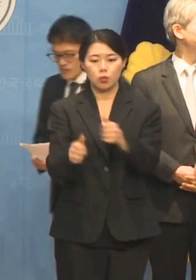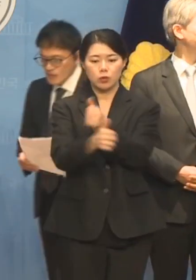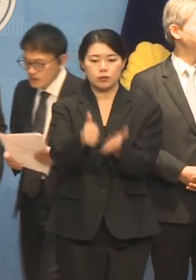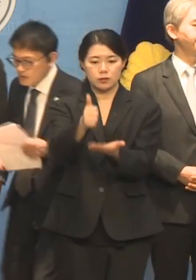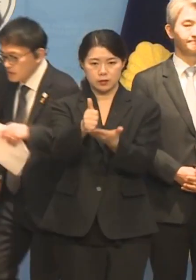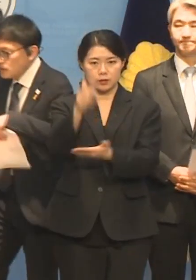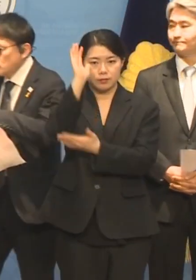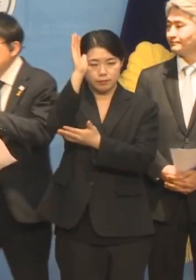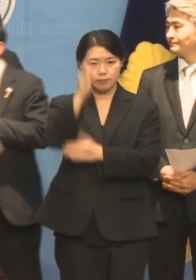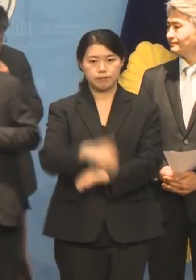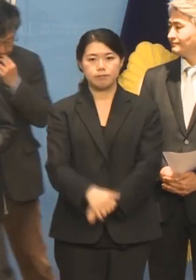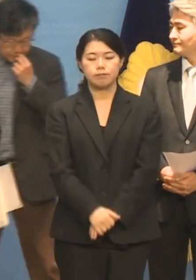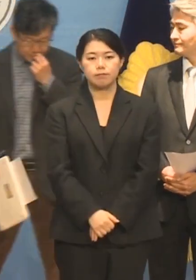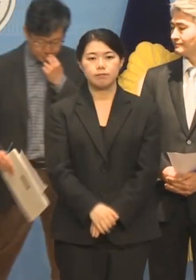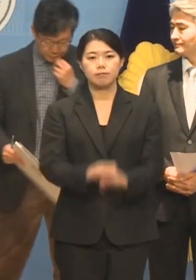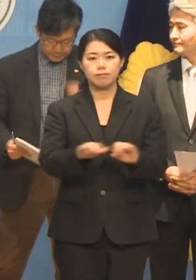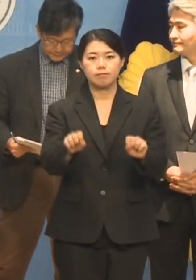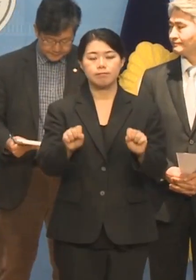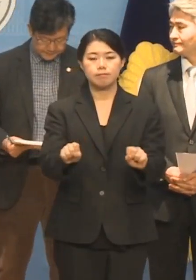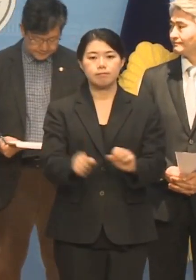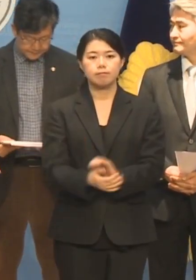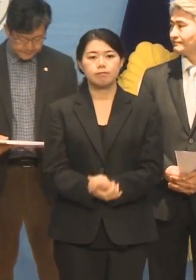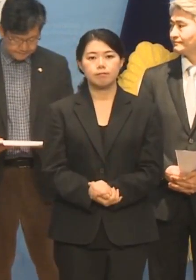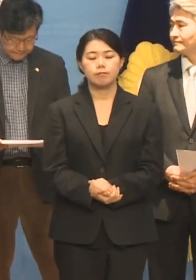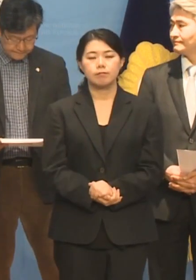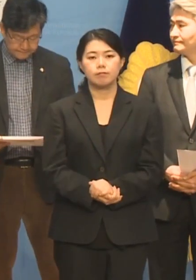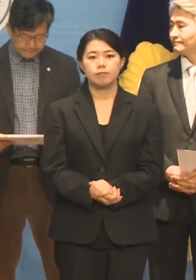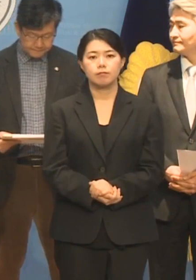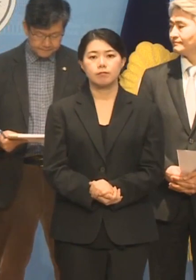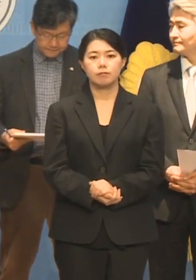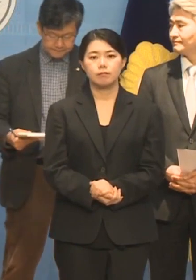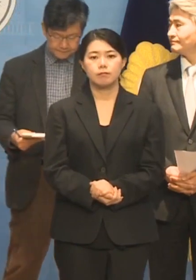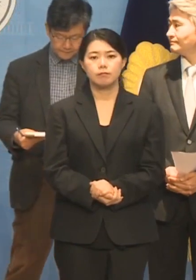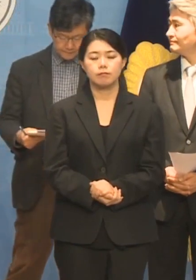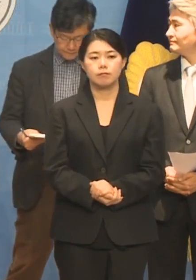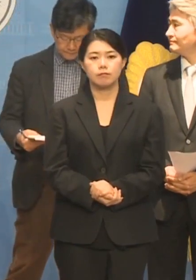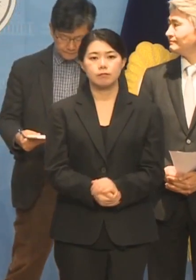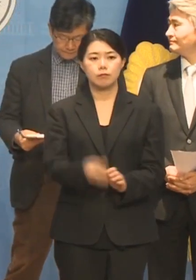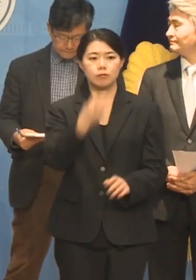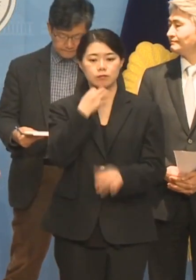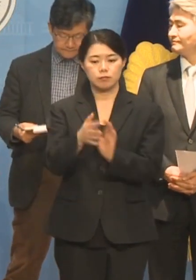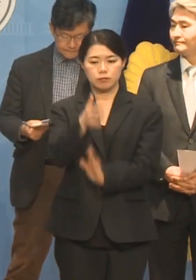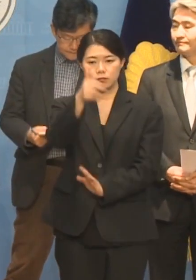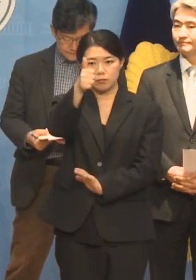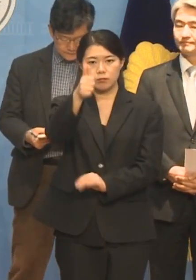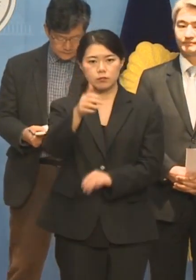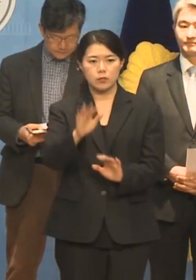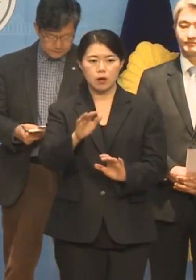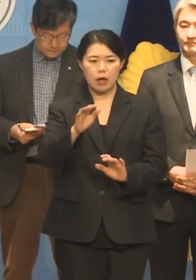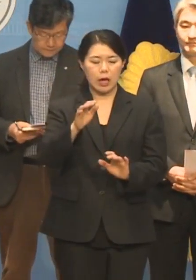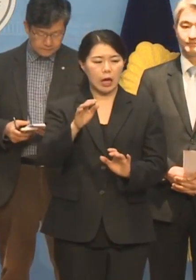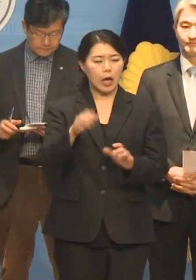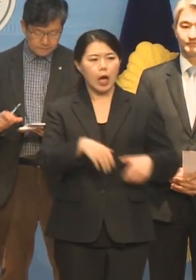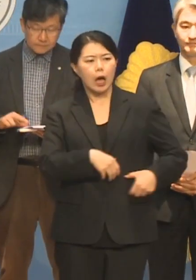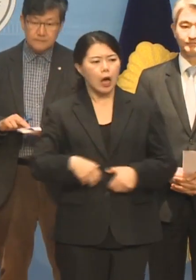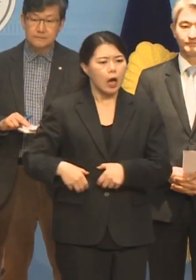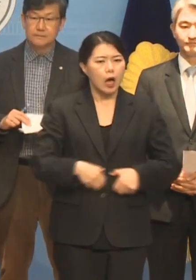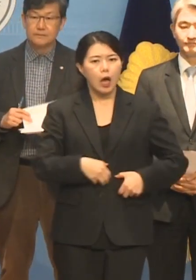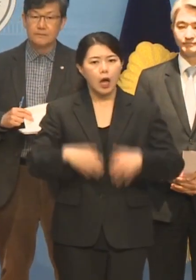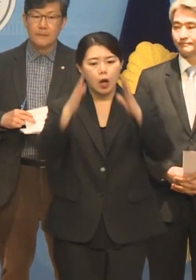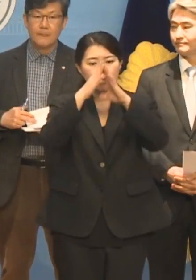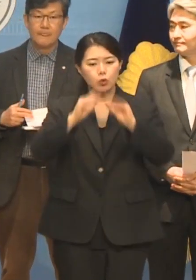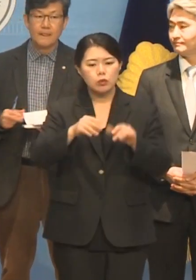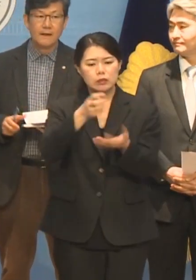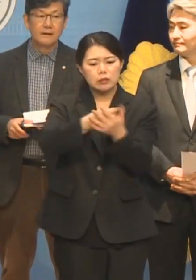주시겠습니다. 예, 안녕하십니까, 박주민입니다. 오세훈 서울시장의 오락가락한 부동산